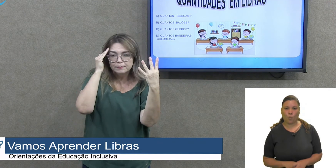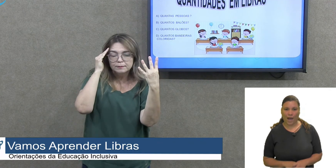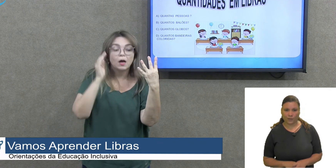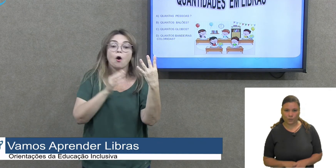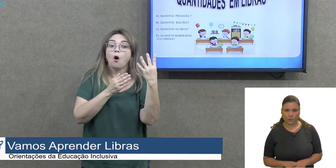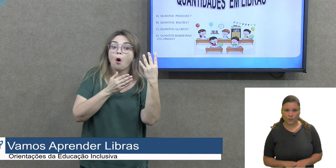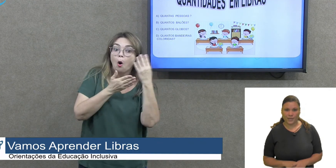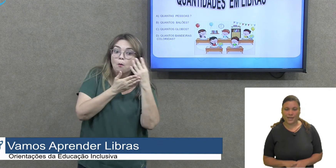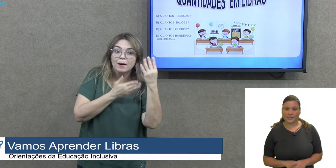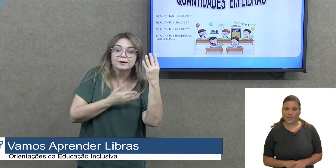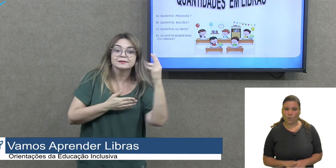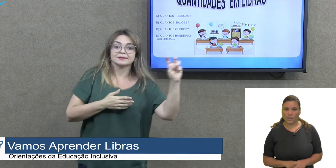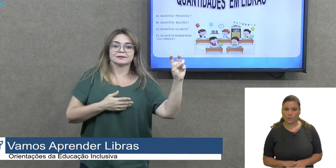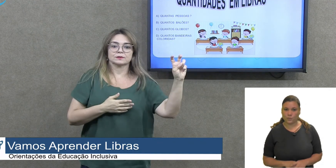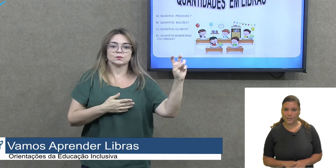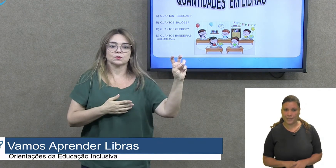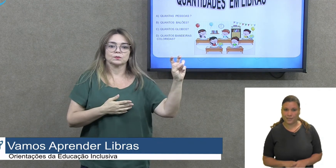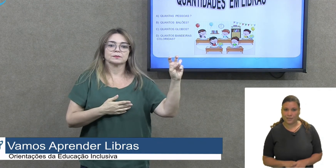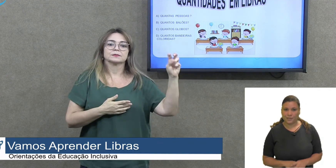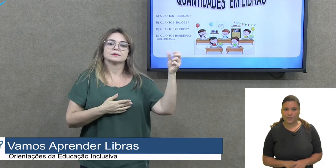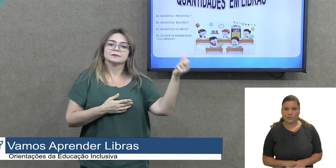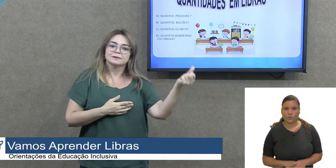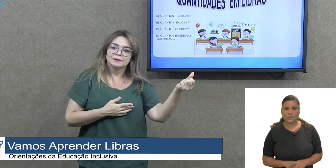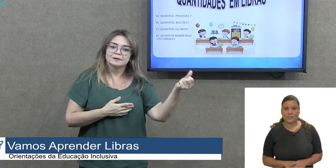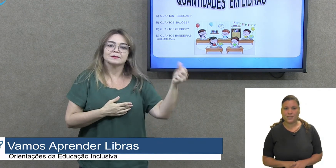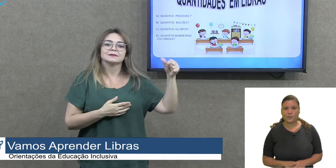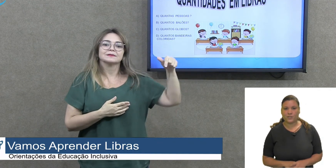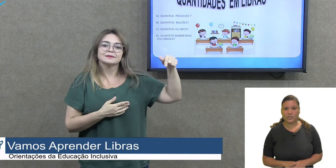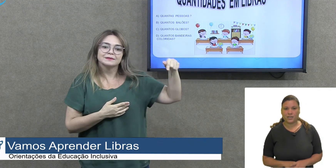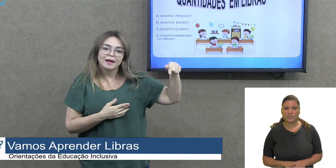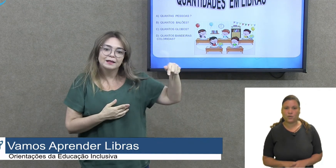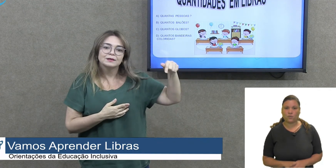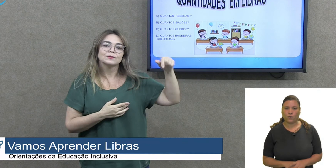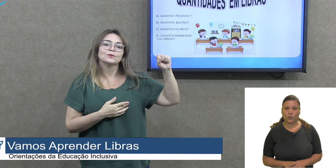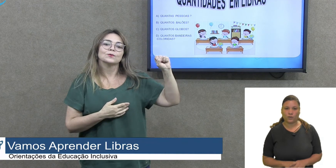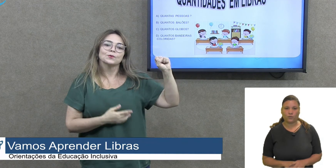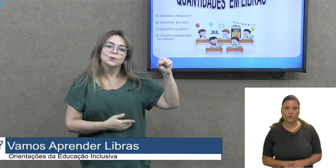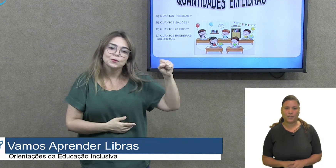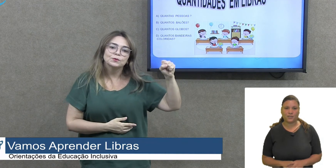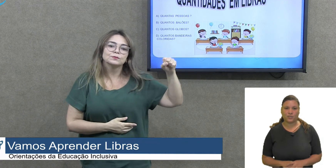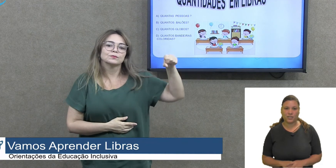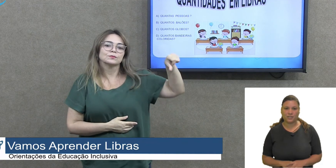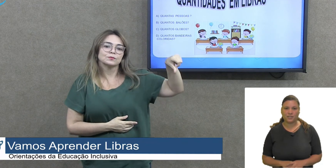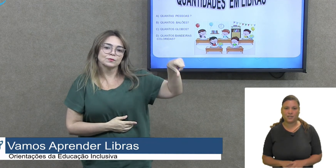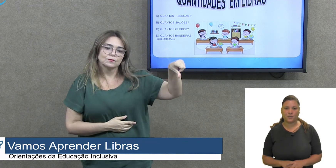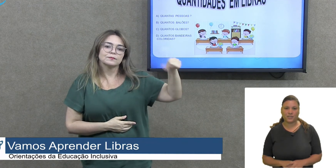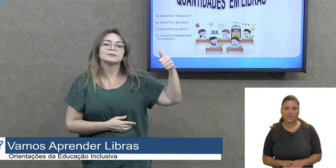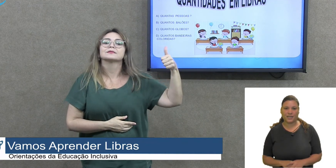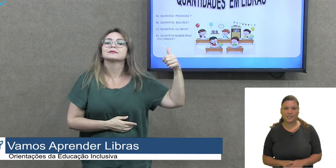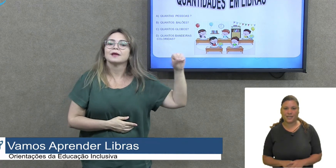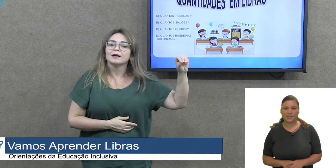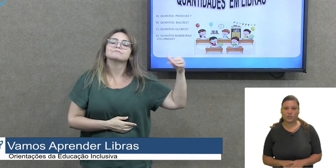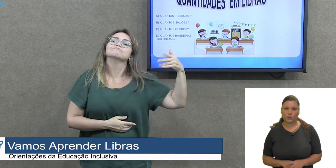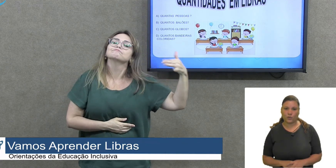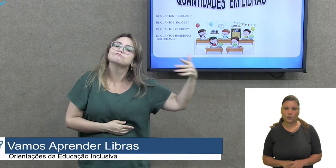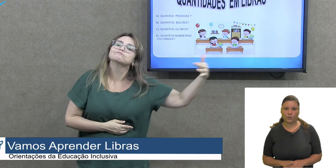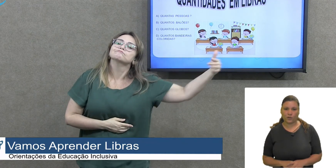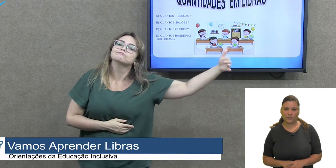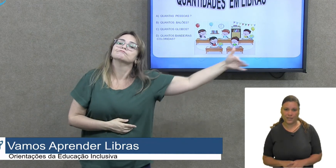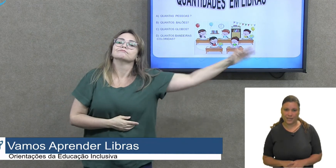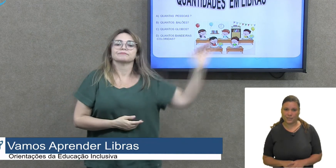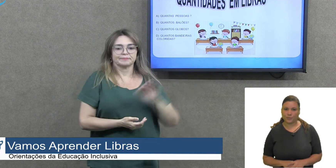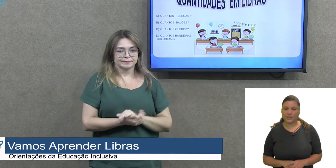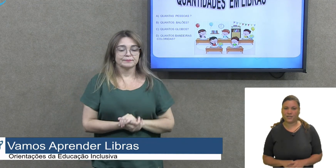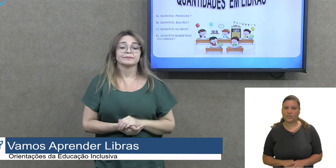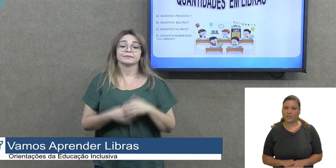três, quatro. Até quatro eu mudei. Do 5 em diante, eu volto à configuração de antes. 5, 6, 7, 8,